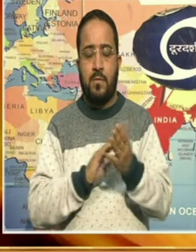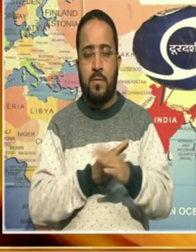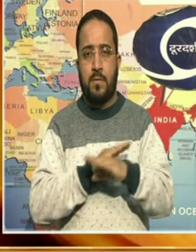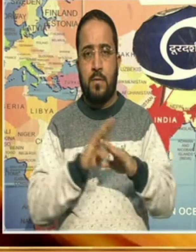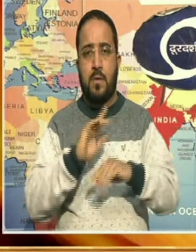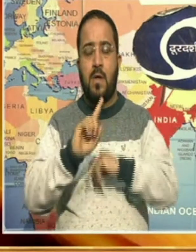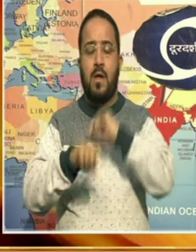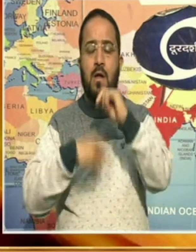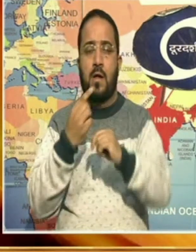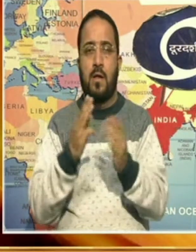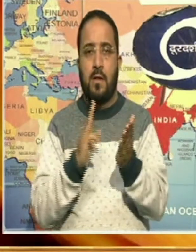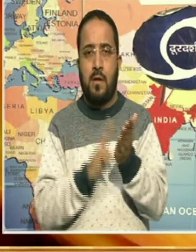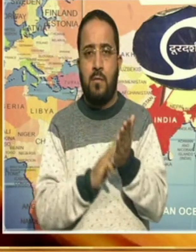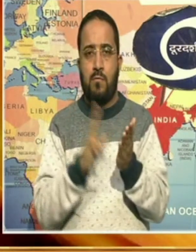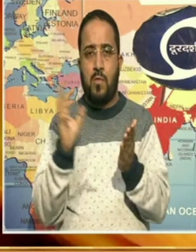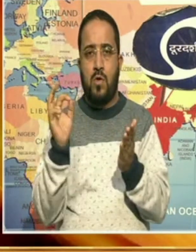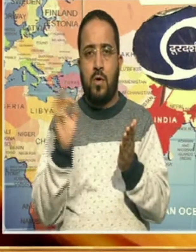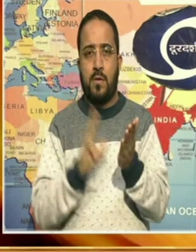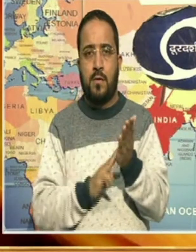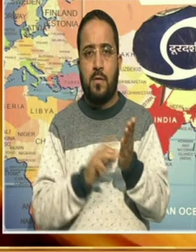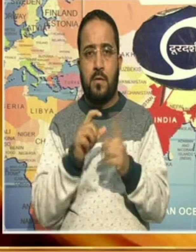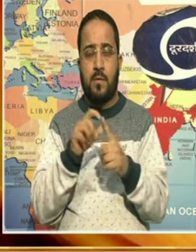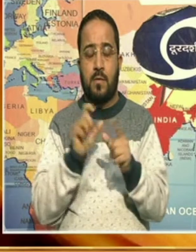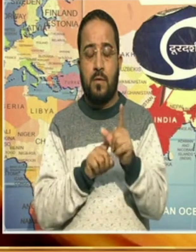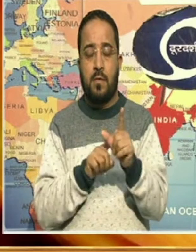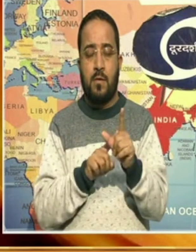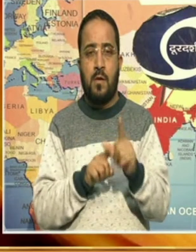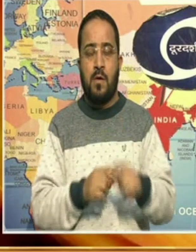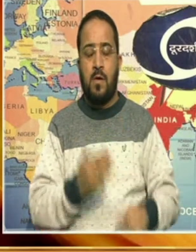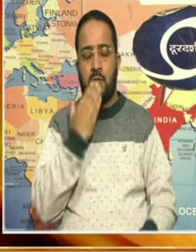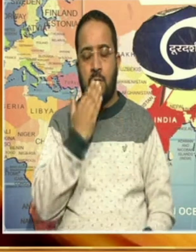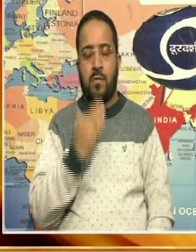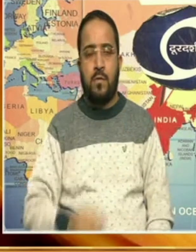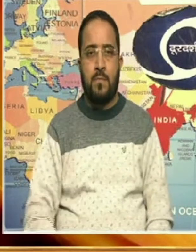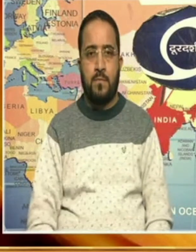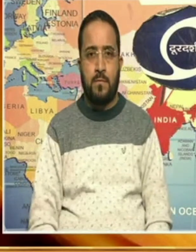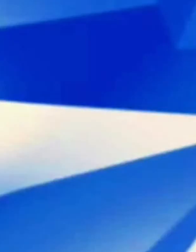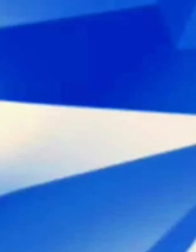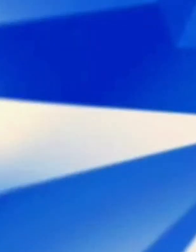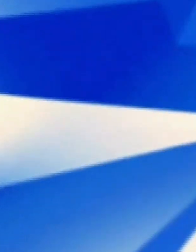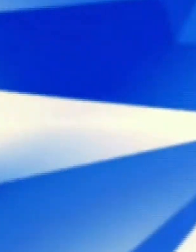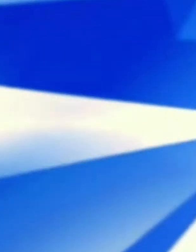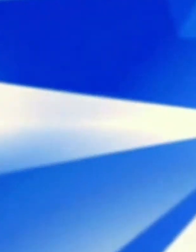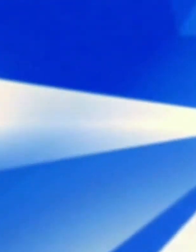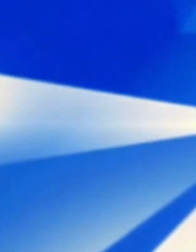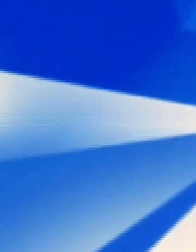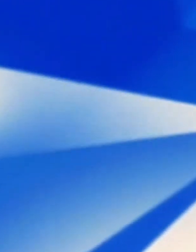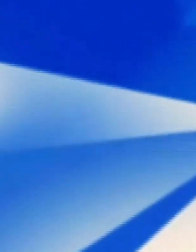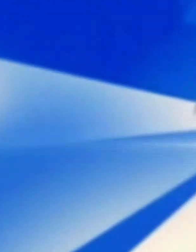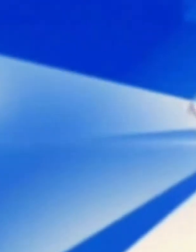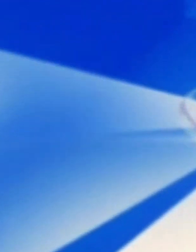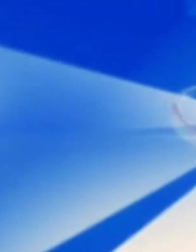فلحال اتنا ہی آپ سے اجازت چاہیں گے آتا موسیقا